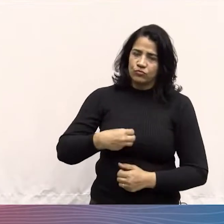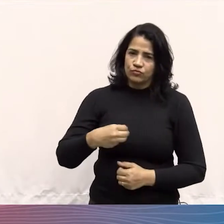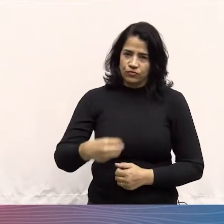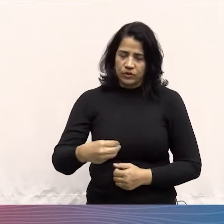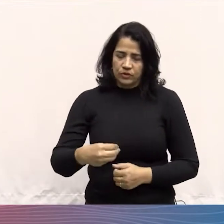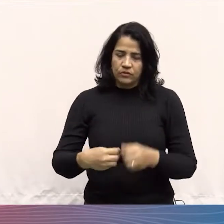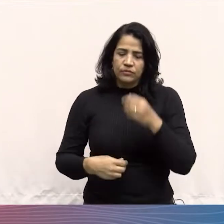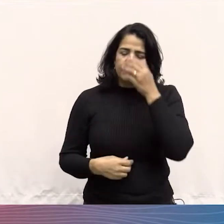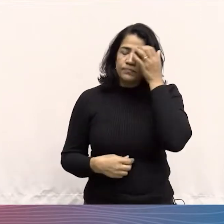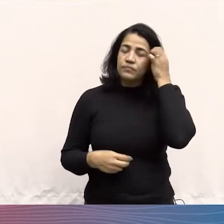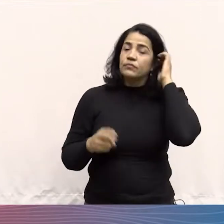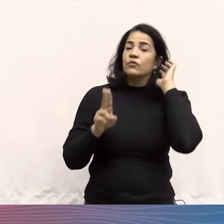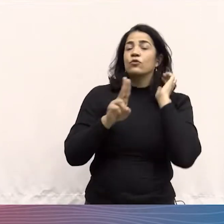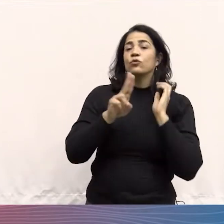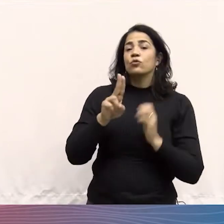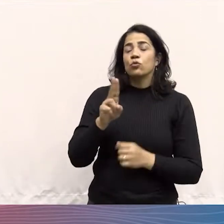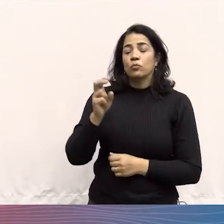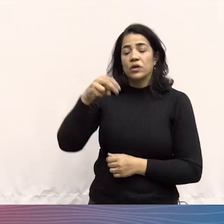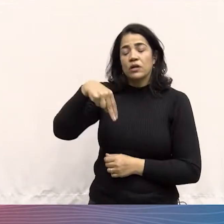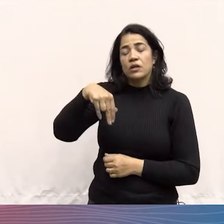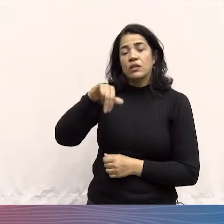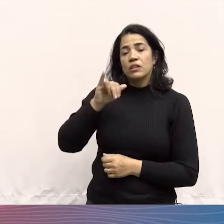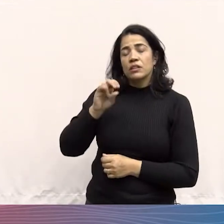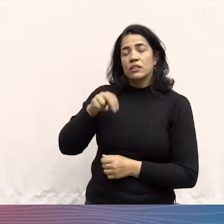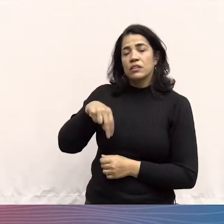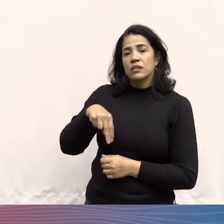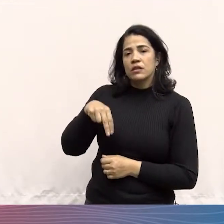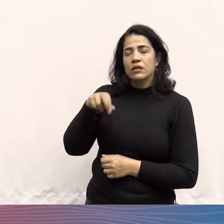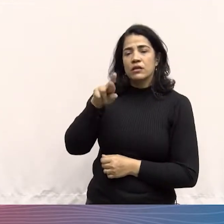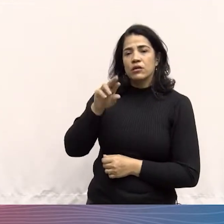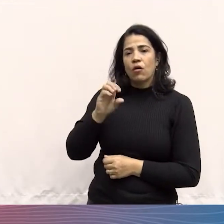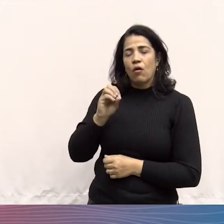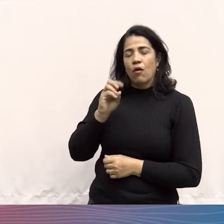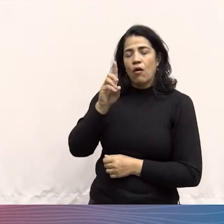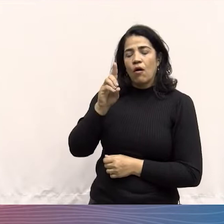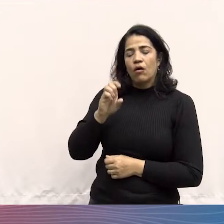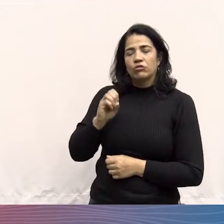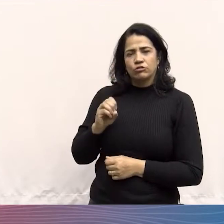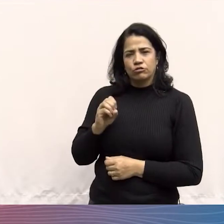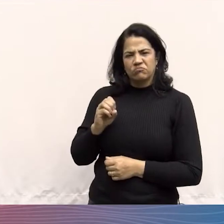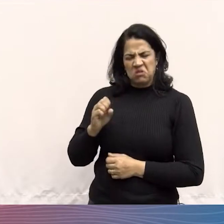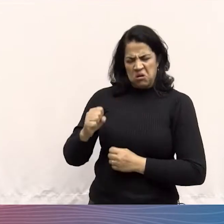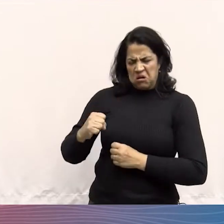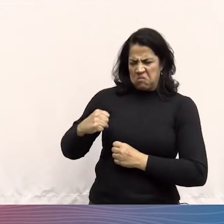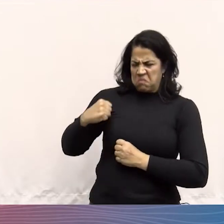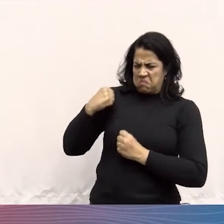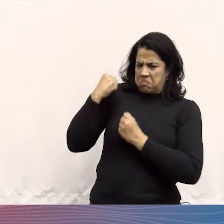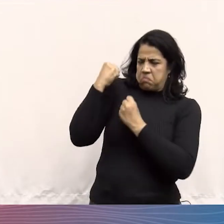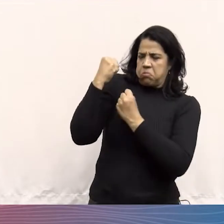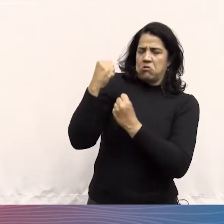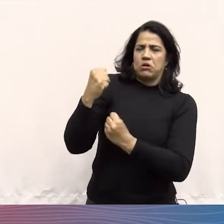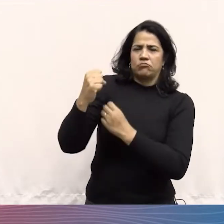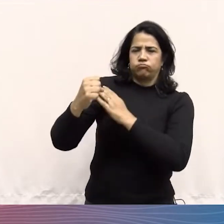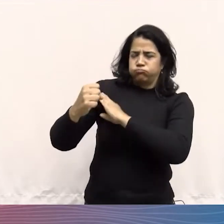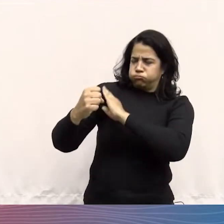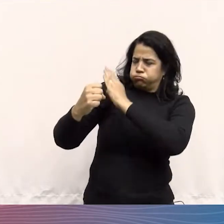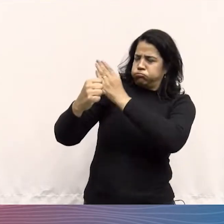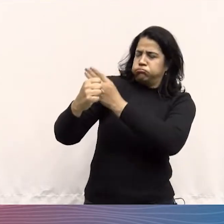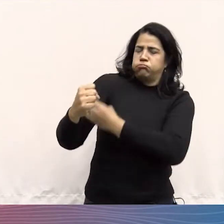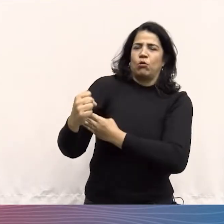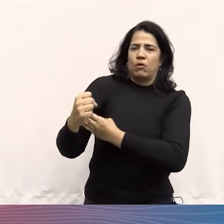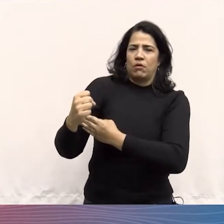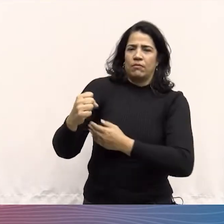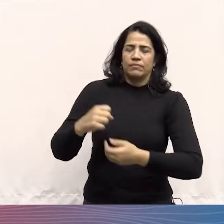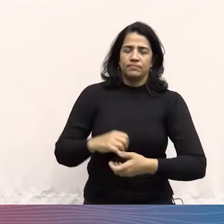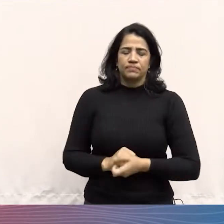ser poderoso na terra, foi valente caçador diante do Senhor. Parece positivo, né?